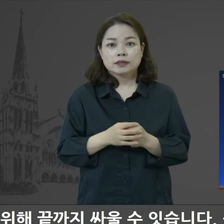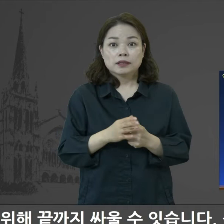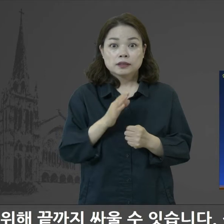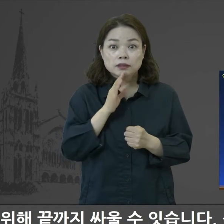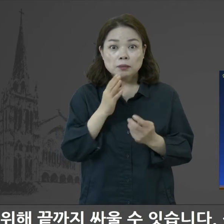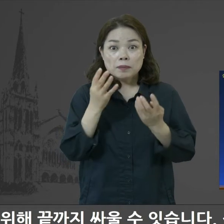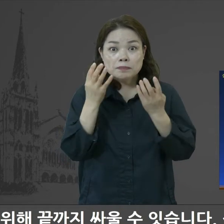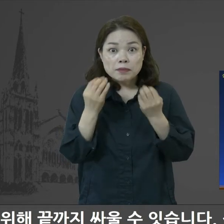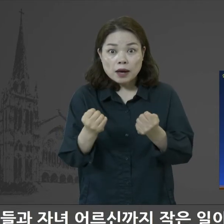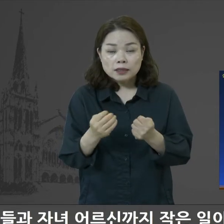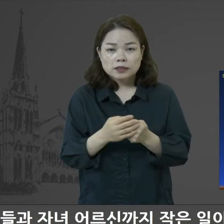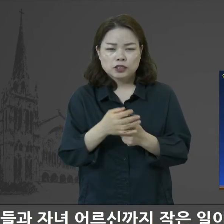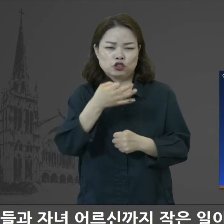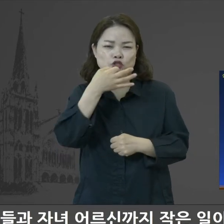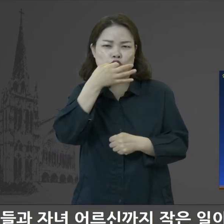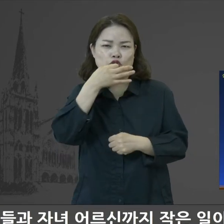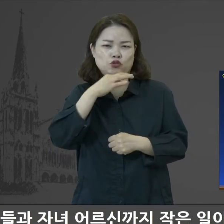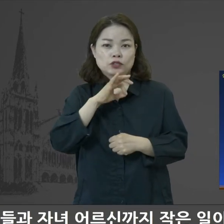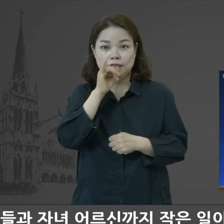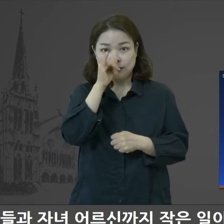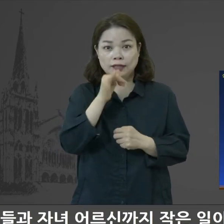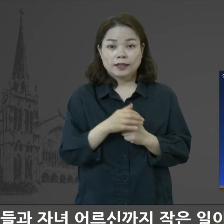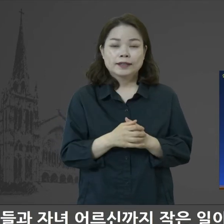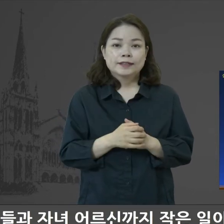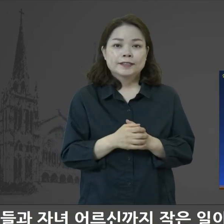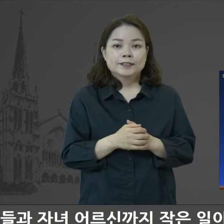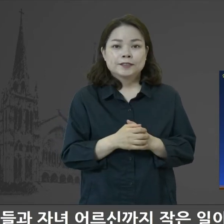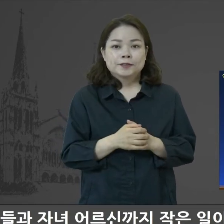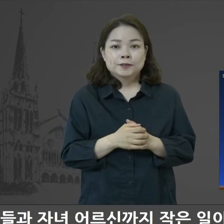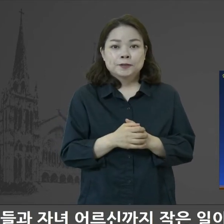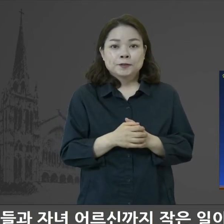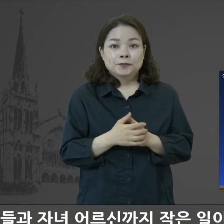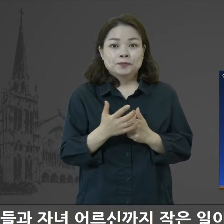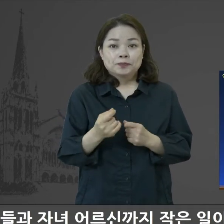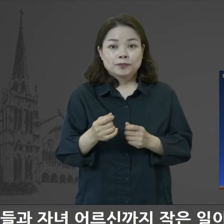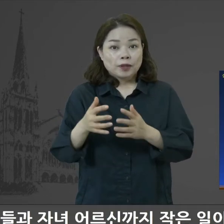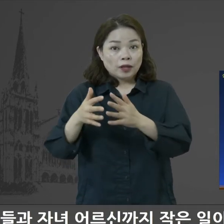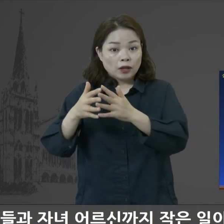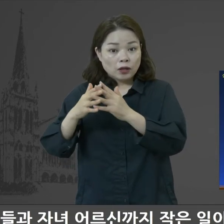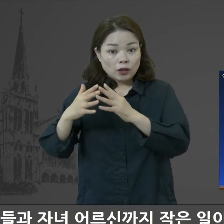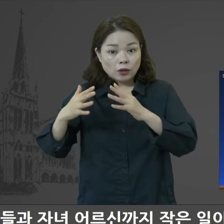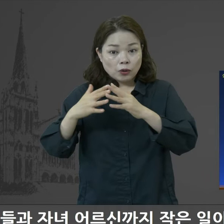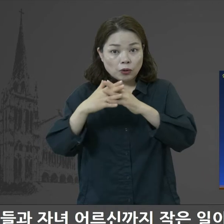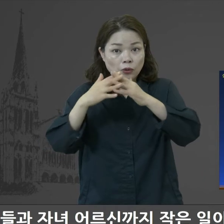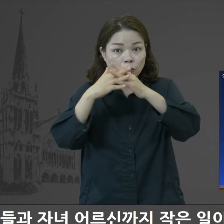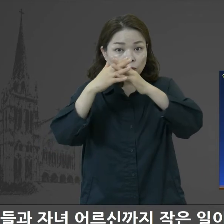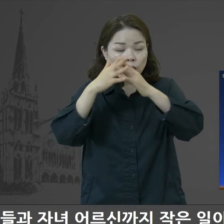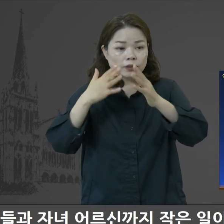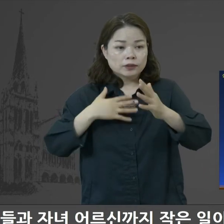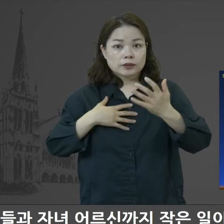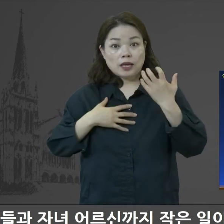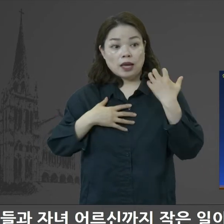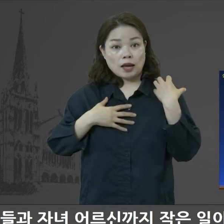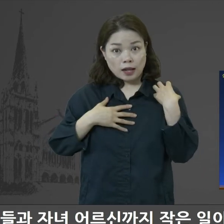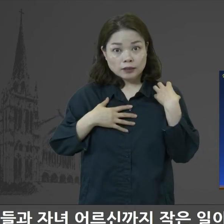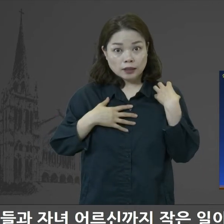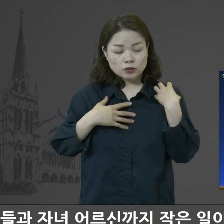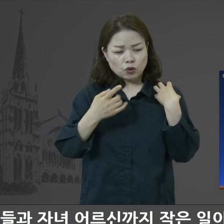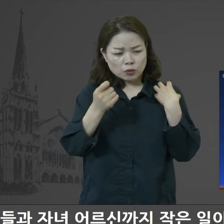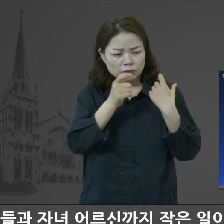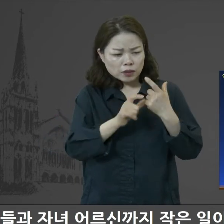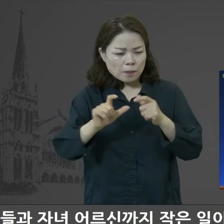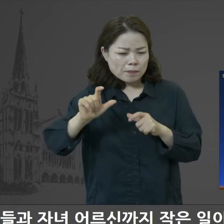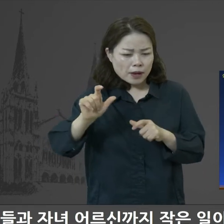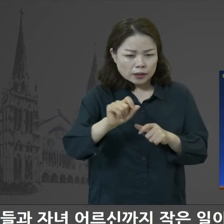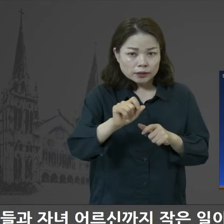정말 많은 그런 유익들이 있을 것 같습니다. 그리고 이렇게 세우다 보니 내 할당 구역을 좀 더